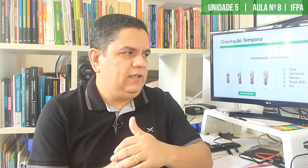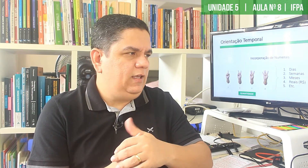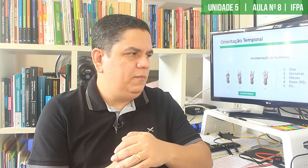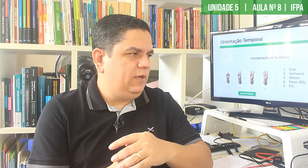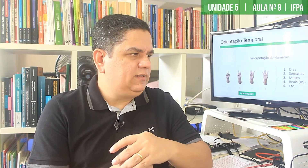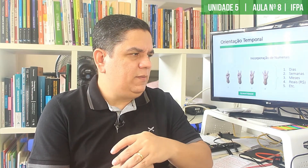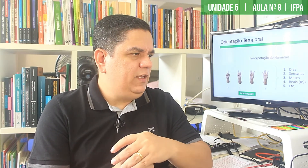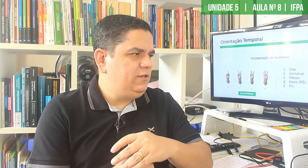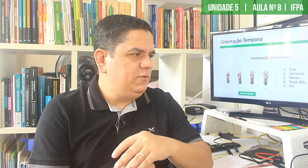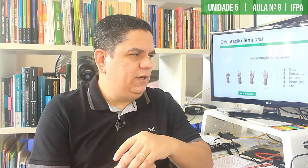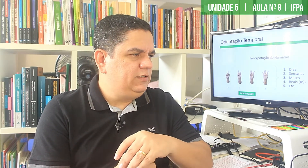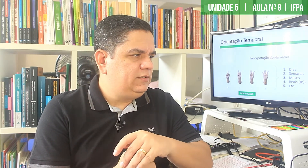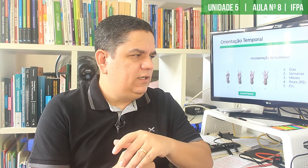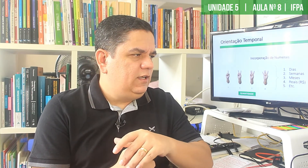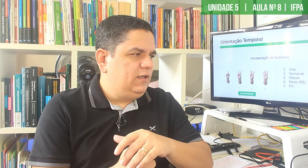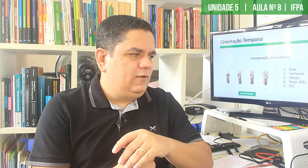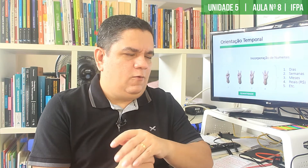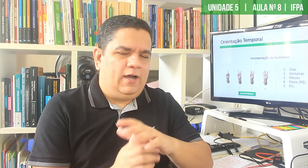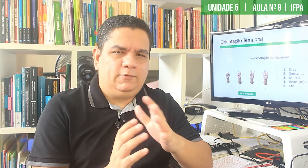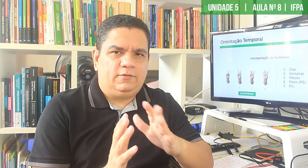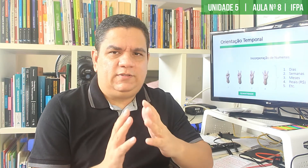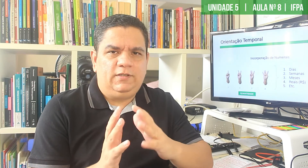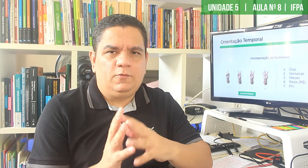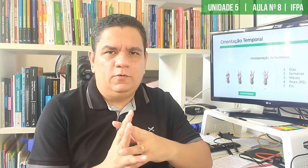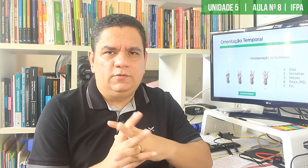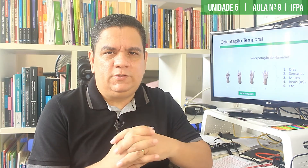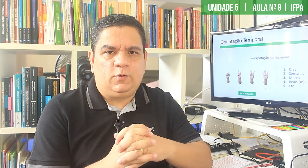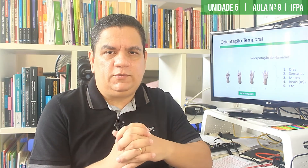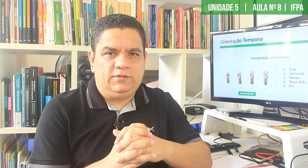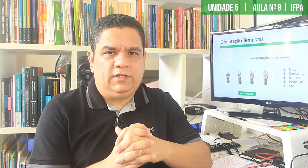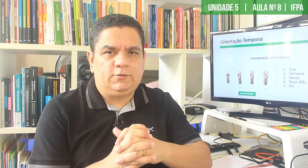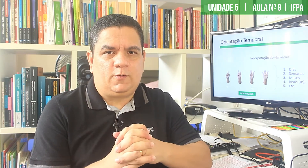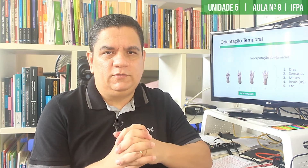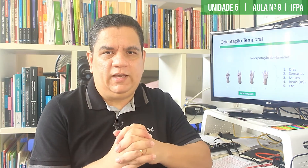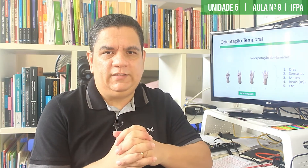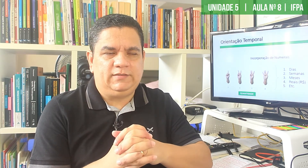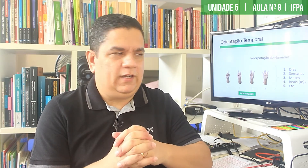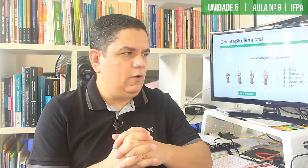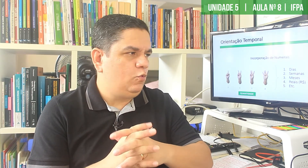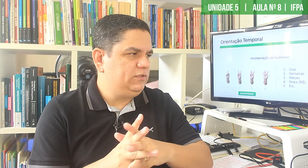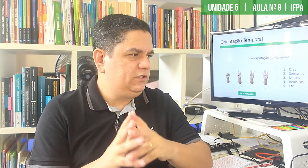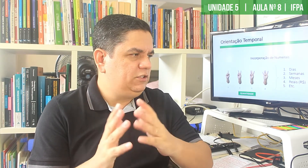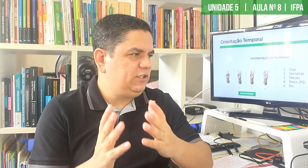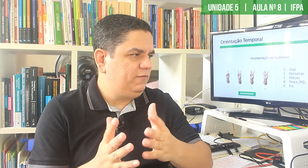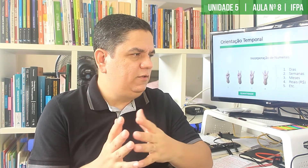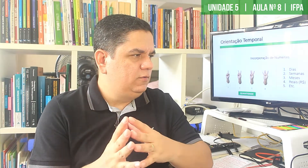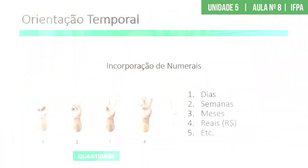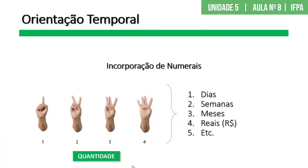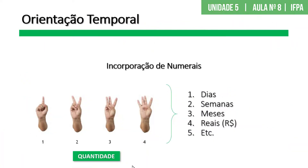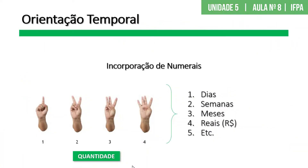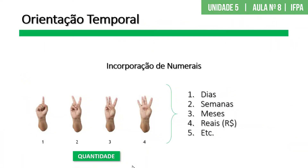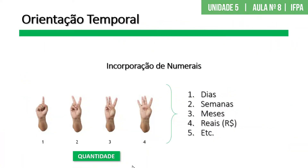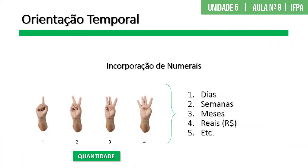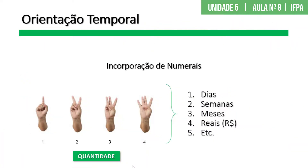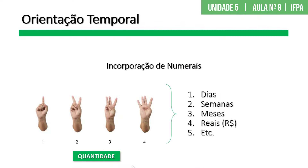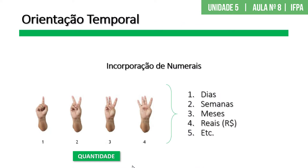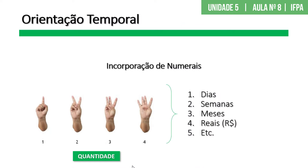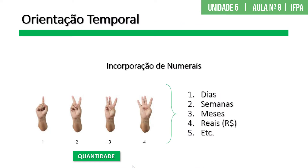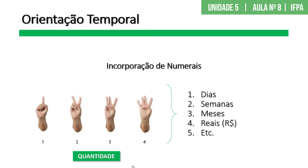aqui basicamente umas 4 ou 5 situações em que isso acontece, tá? Algumas a gente já viu, né? Como por exemplo quando a gente